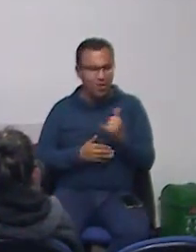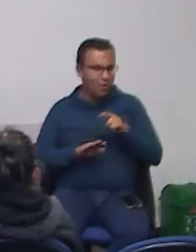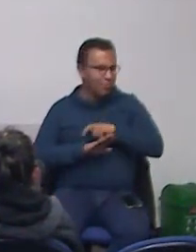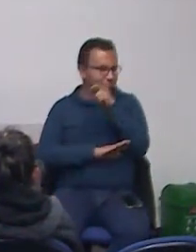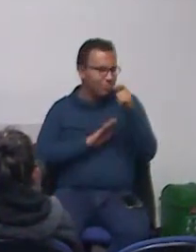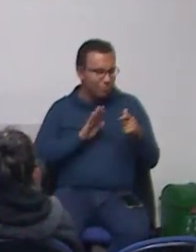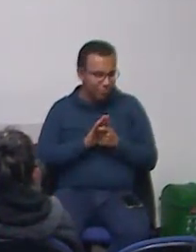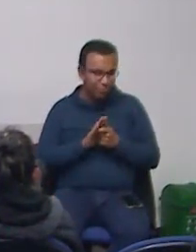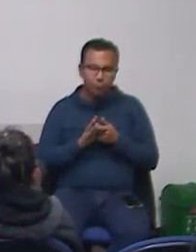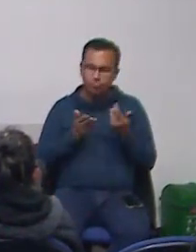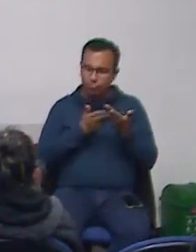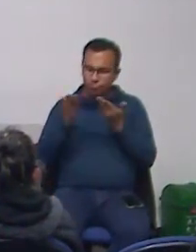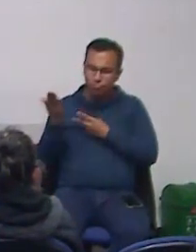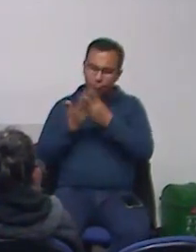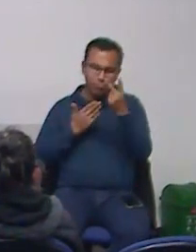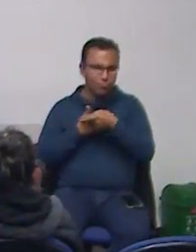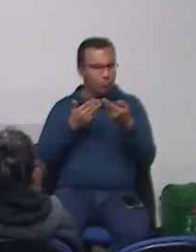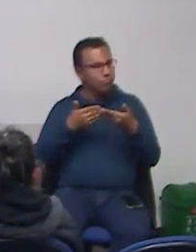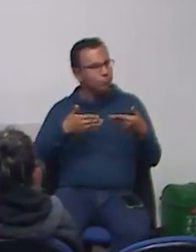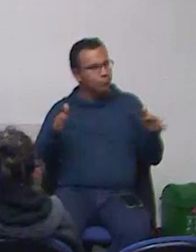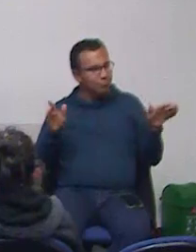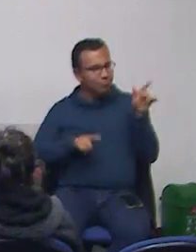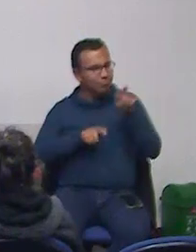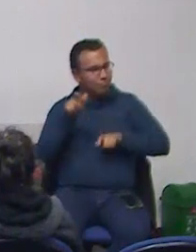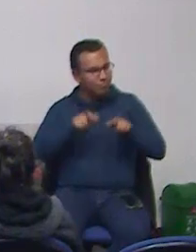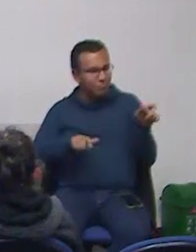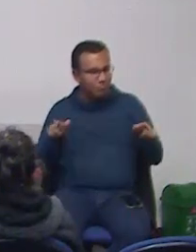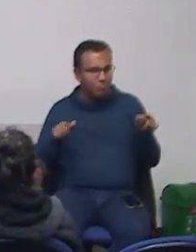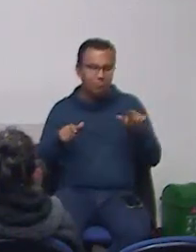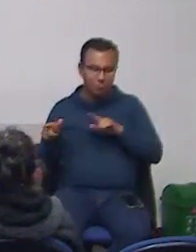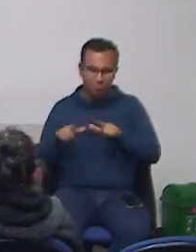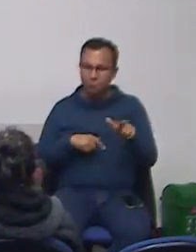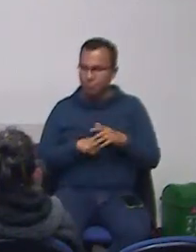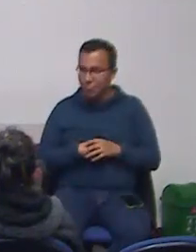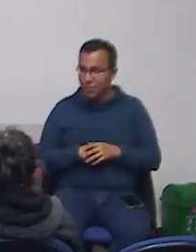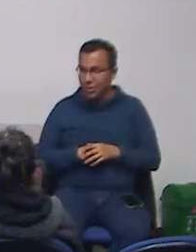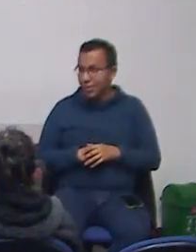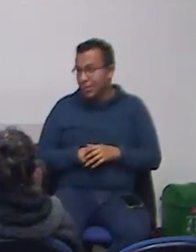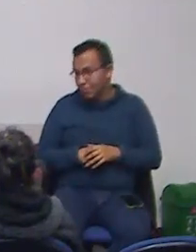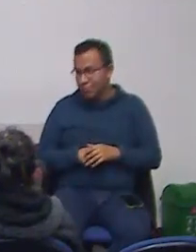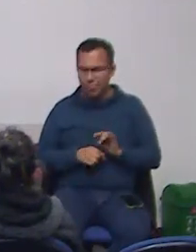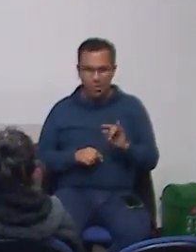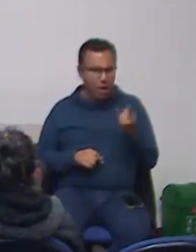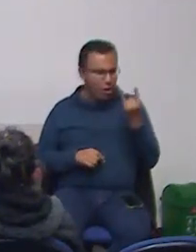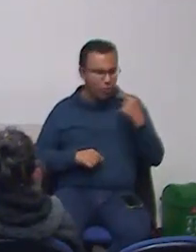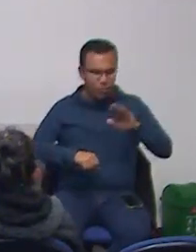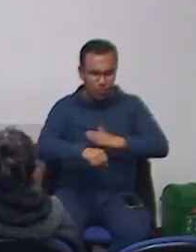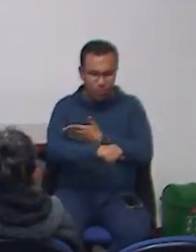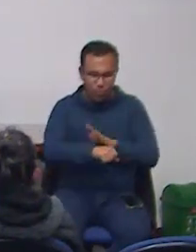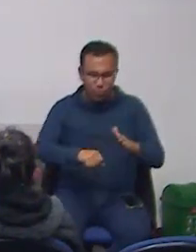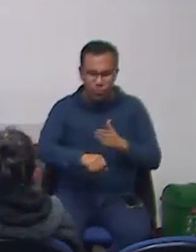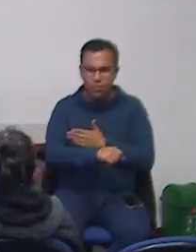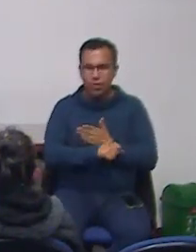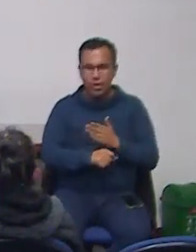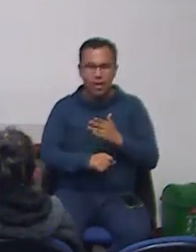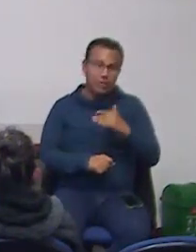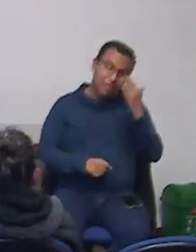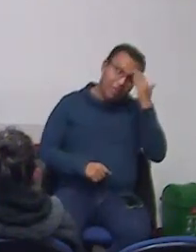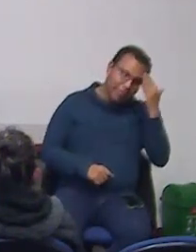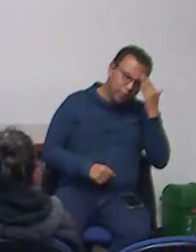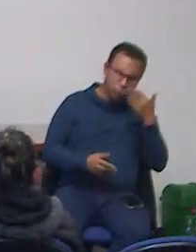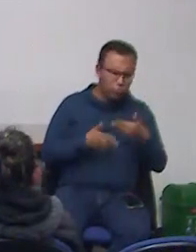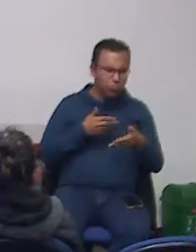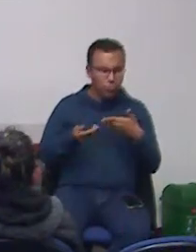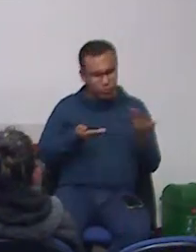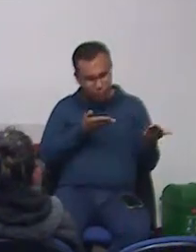Eh Esto es un proyecto abierto a todos los seres humanos y que el hecho de que conozcamos de música o sepamos o no sepamos no es